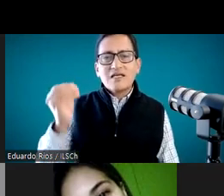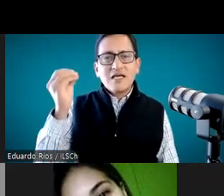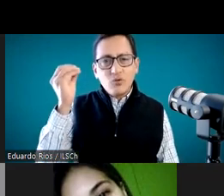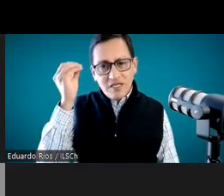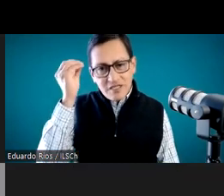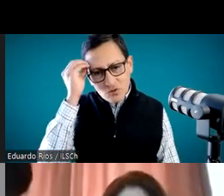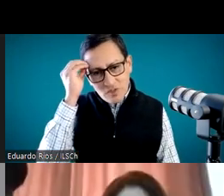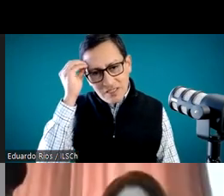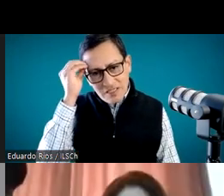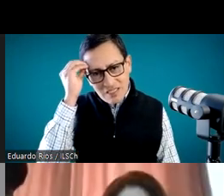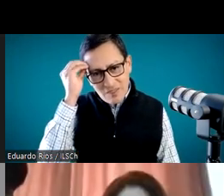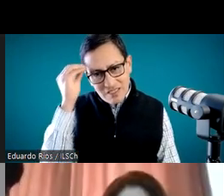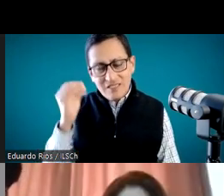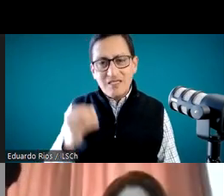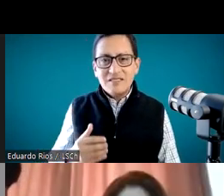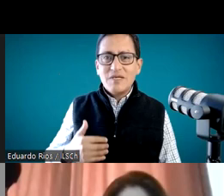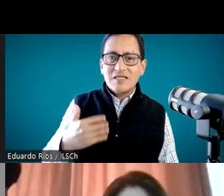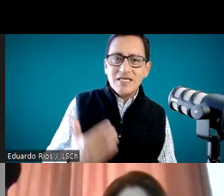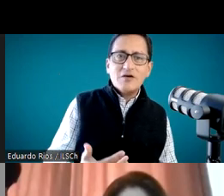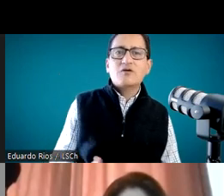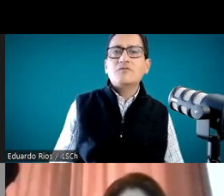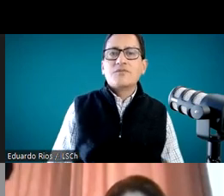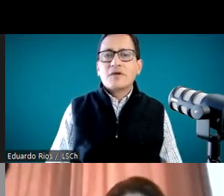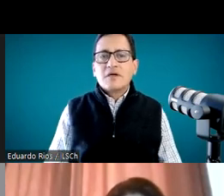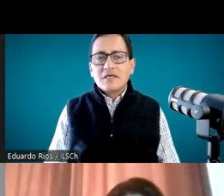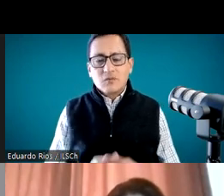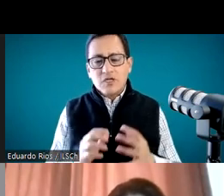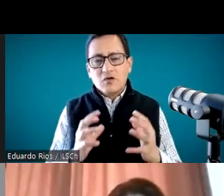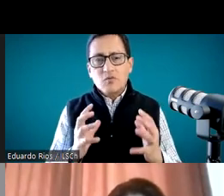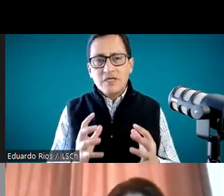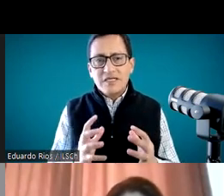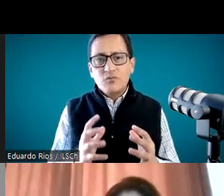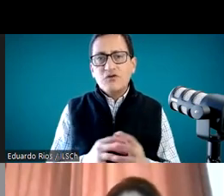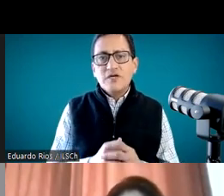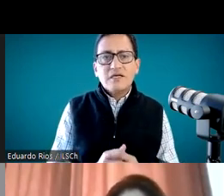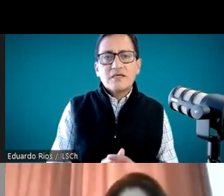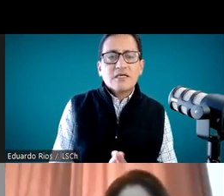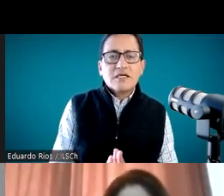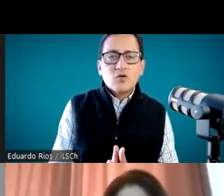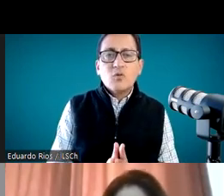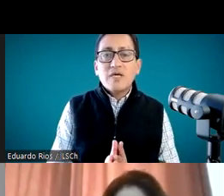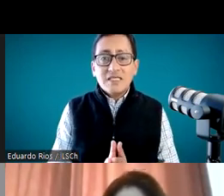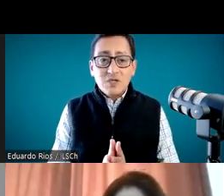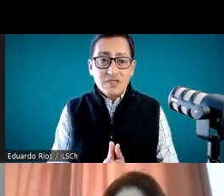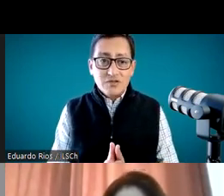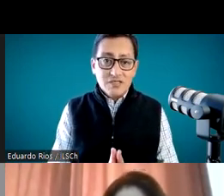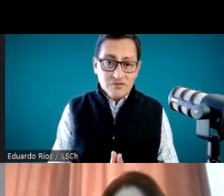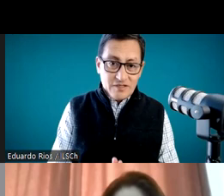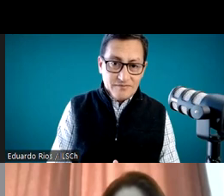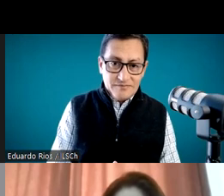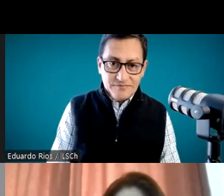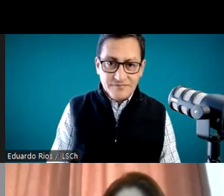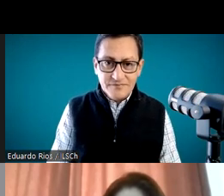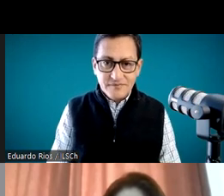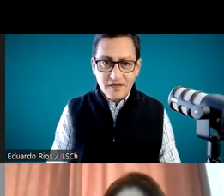que les quede duradero en su mente, independiente si practican o no, que puedan comprender muy bien cómo piensa una persona